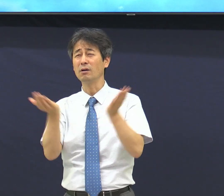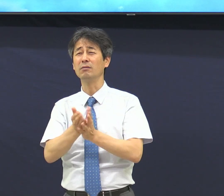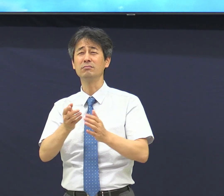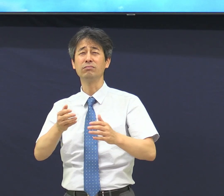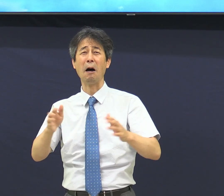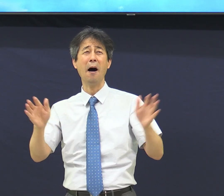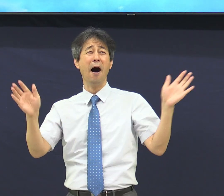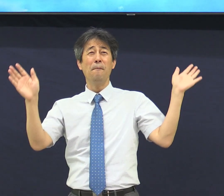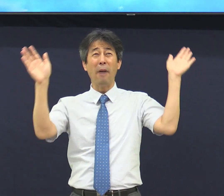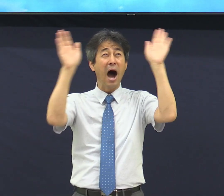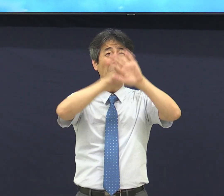주님의 모든 섭리,